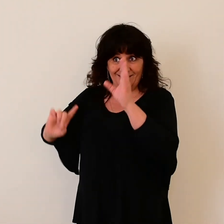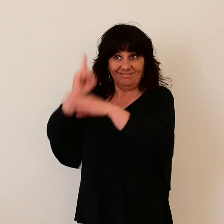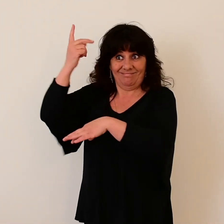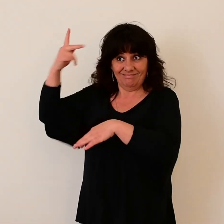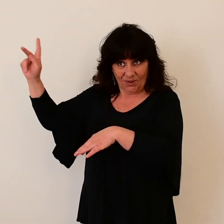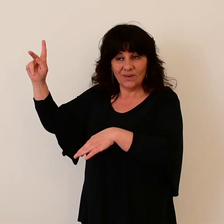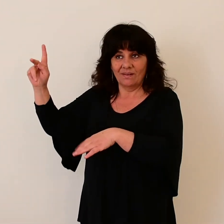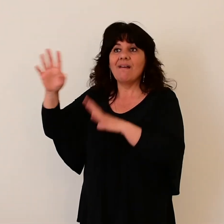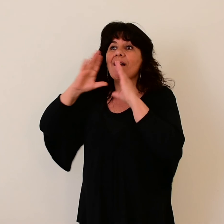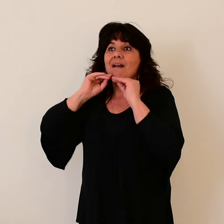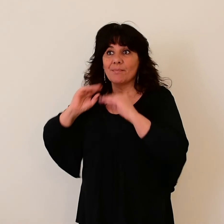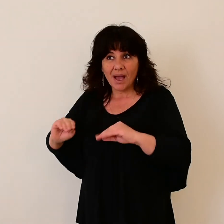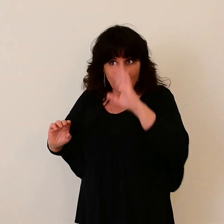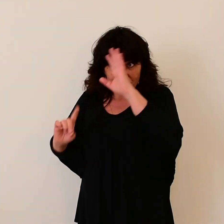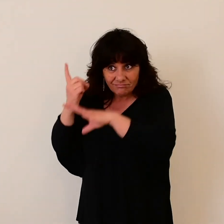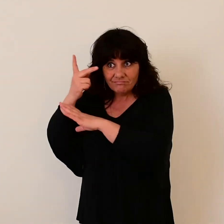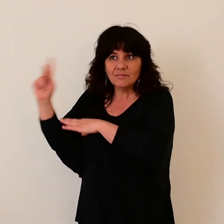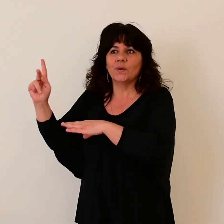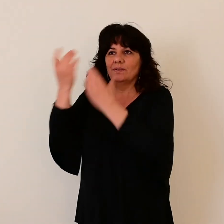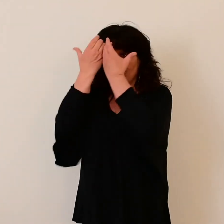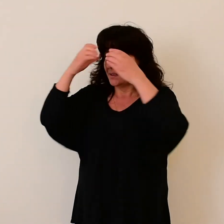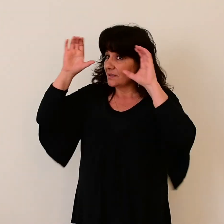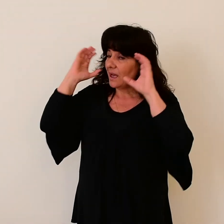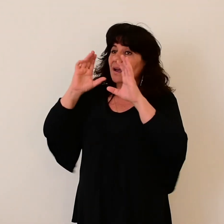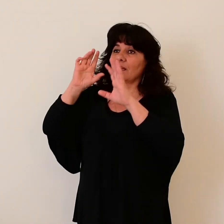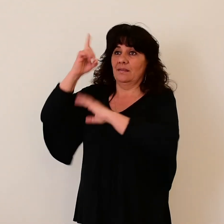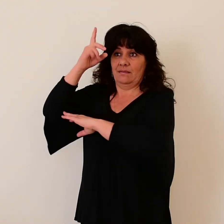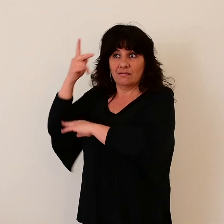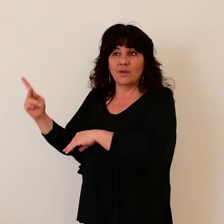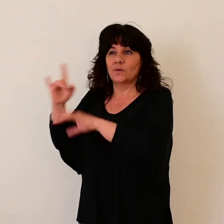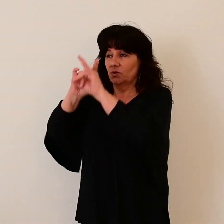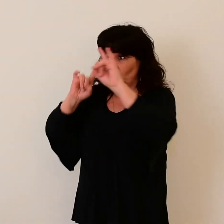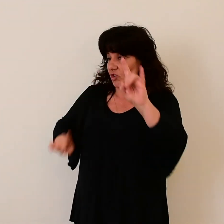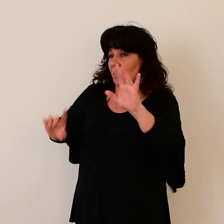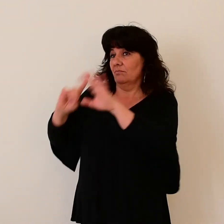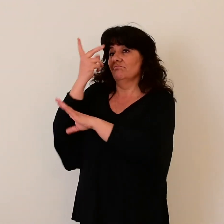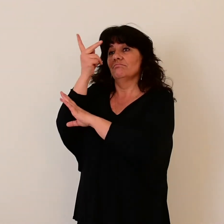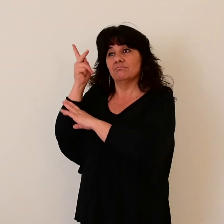d'Abraham, le Dieu d'Isaac, le Dieu de Jacob.